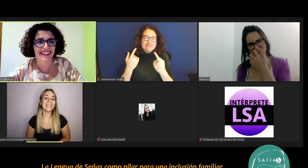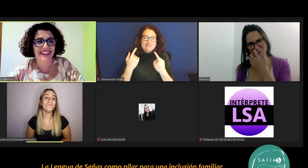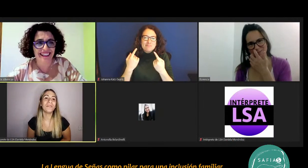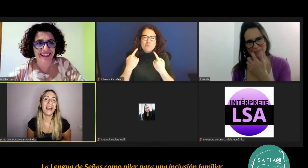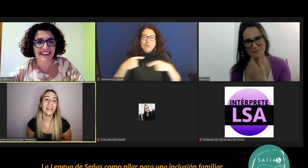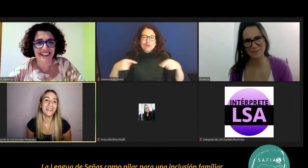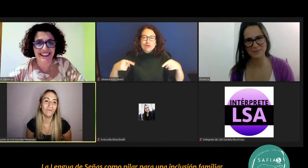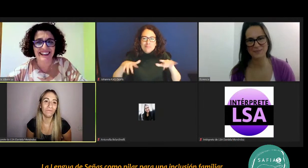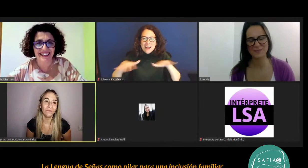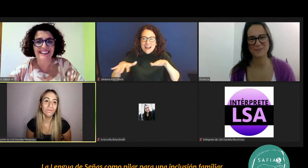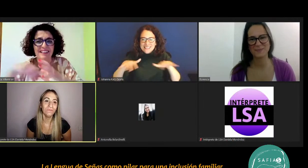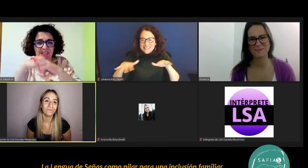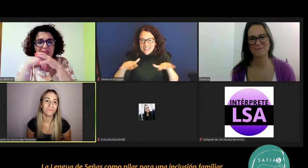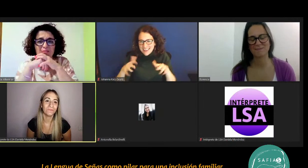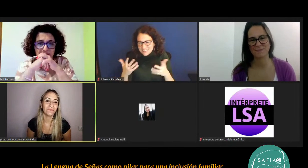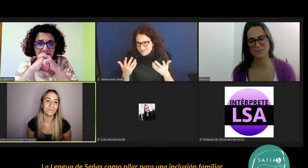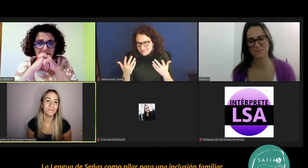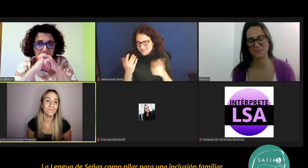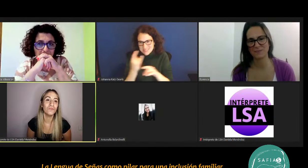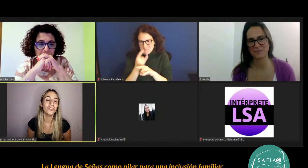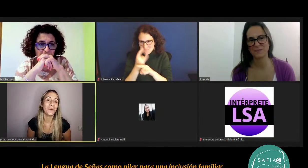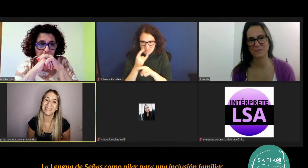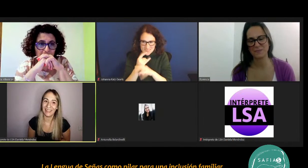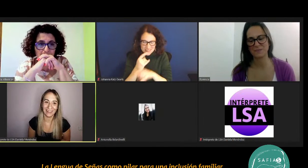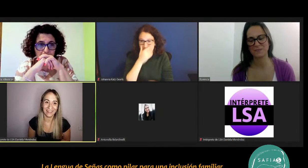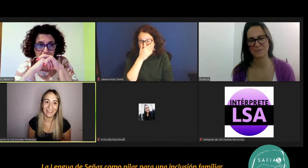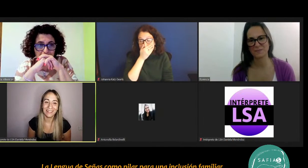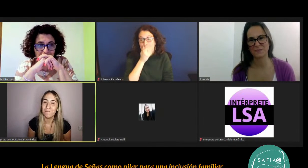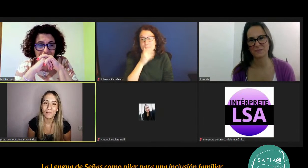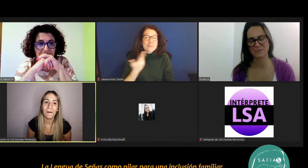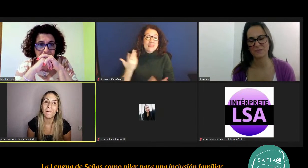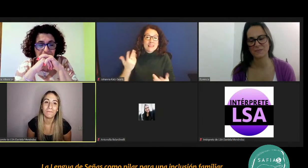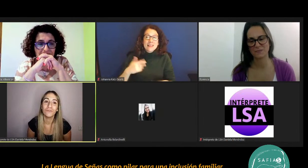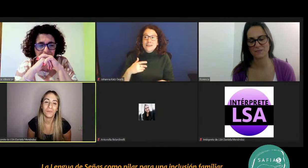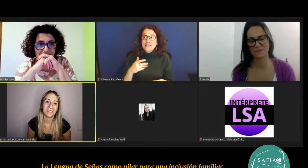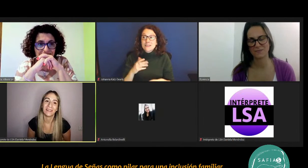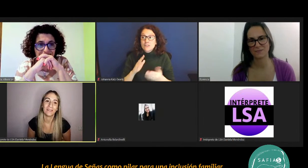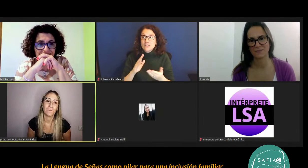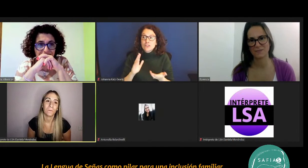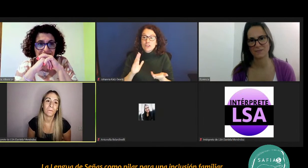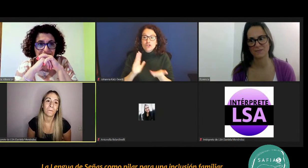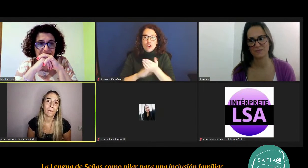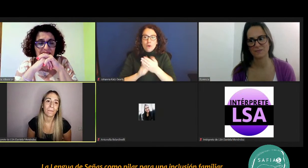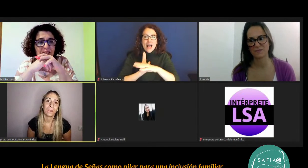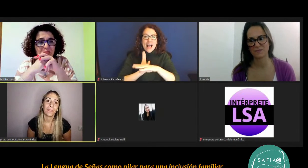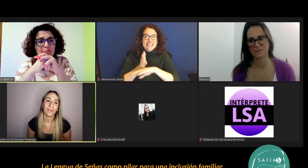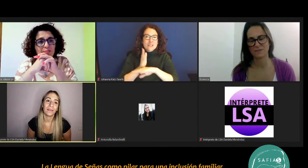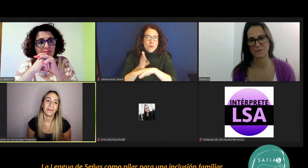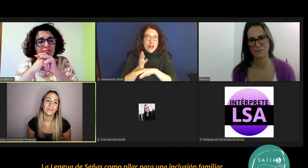Es que siempre hay mucho para hacer, siempre va a haber mucho para hacer.